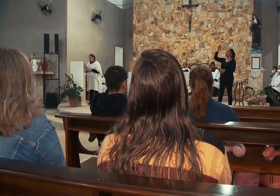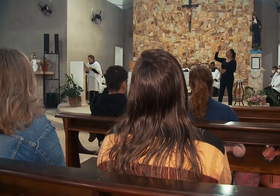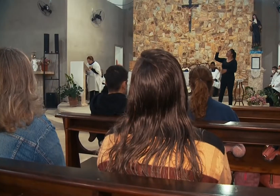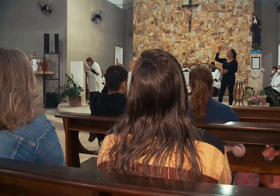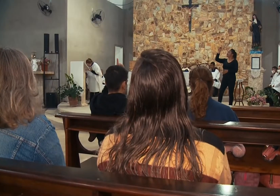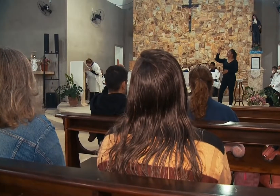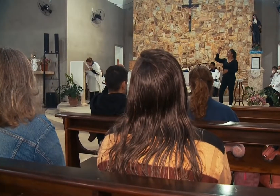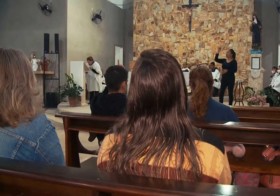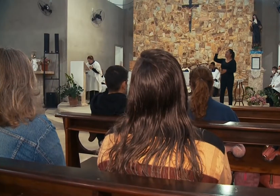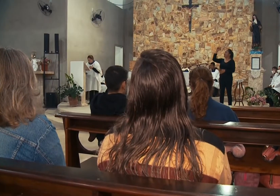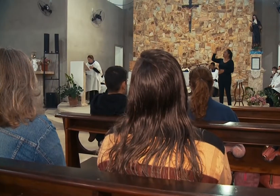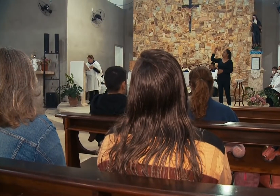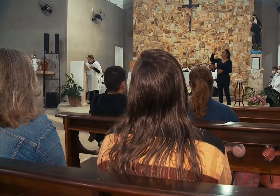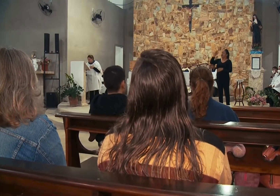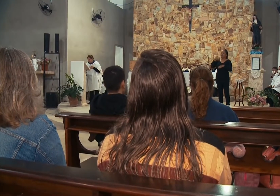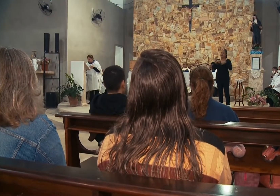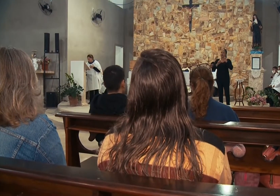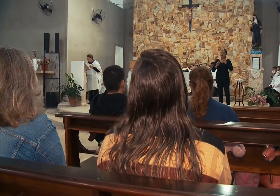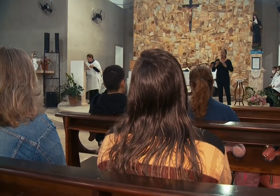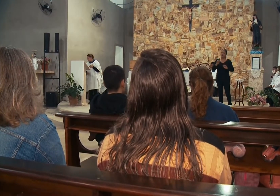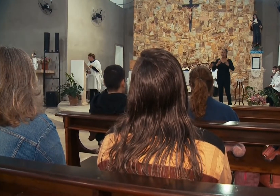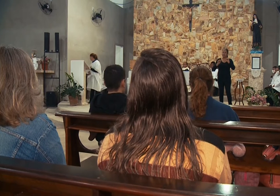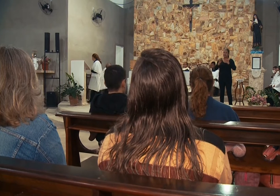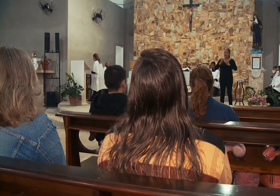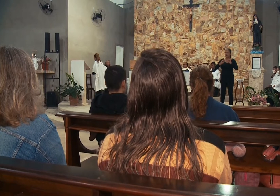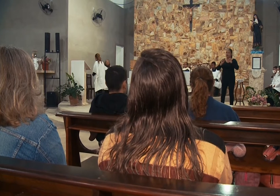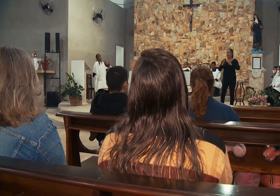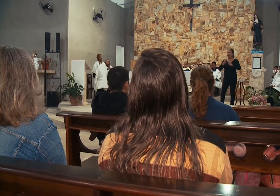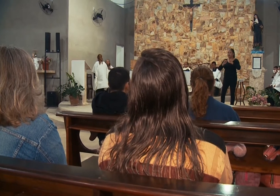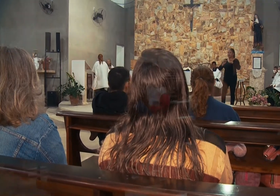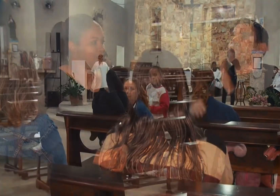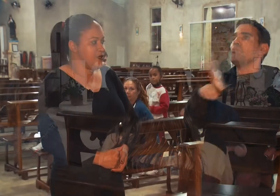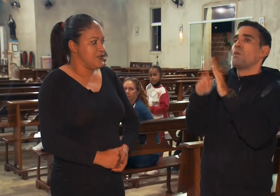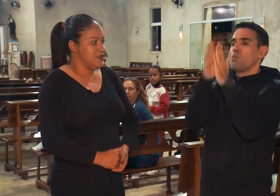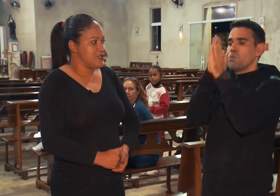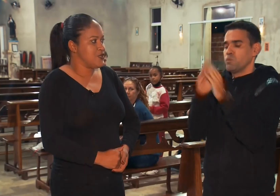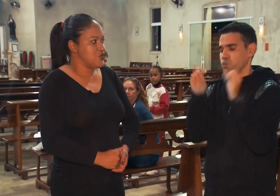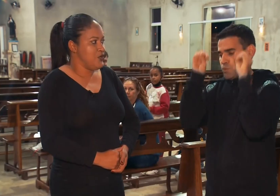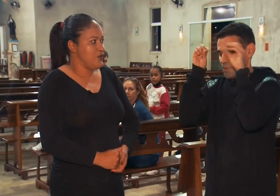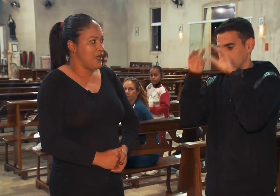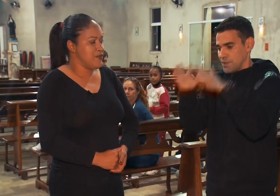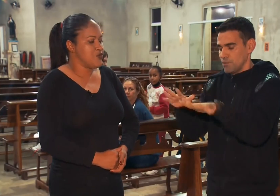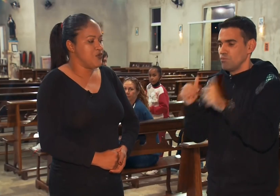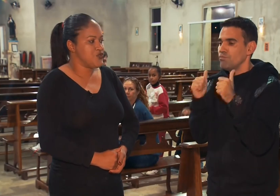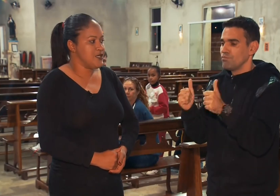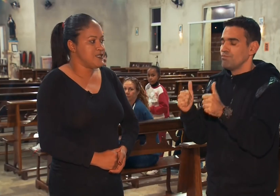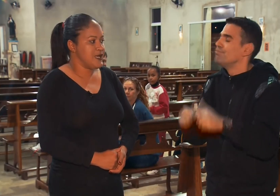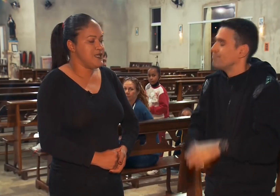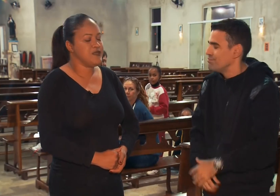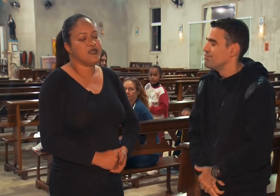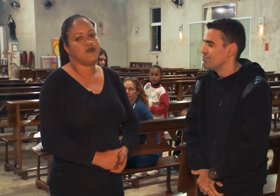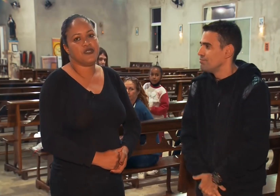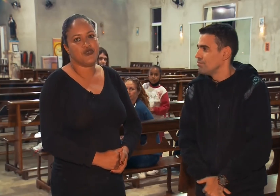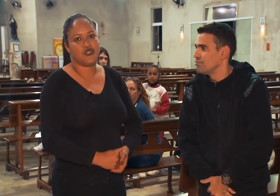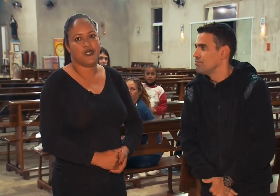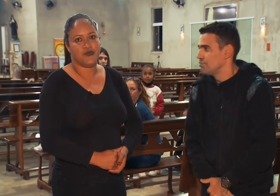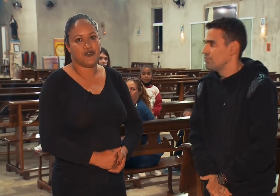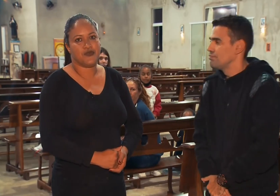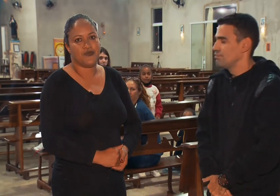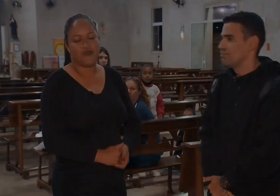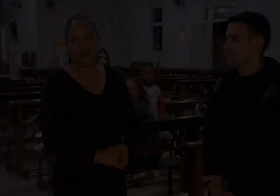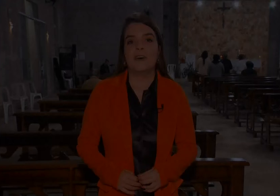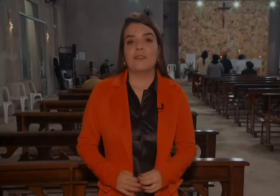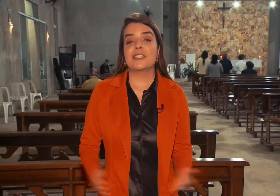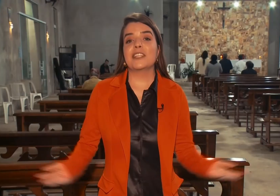eu? Não, mas eu vou lá, porque eu sei que lá tem, eu sei que está só eu lá, mas eu posso rezar, receber as bênçãos de